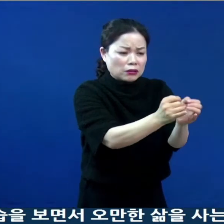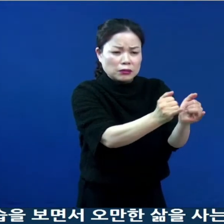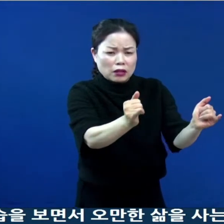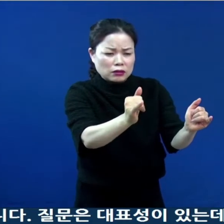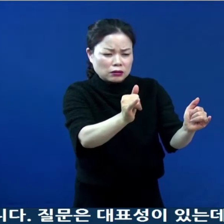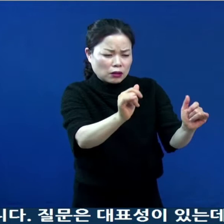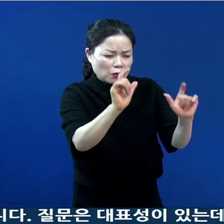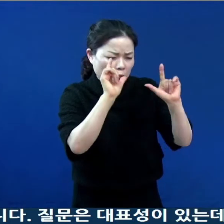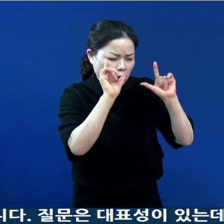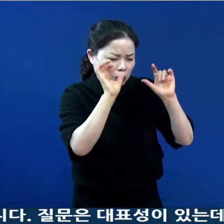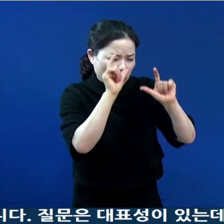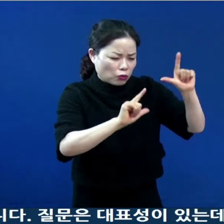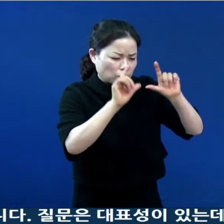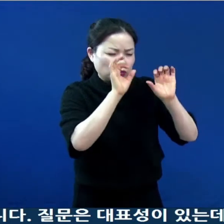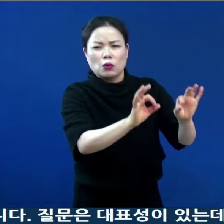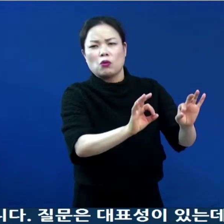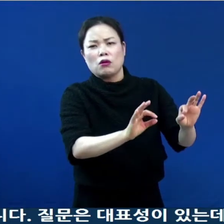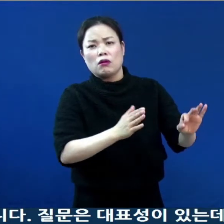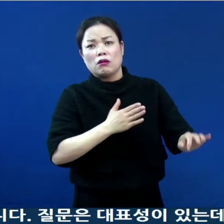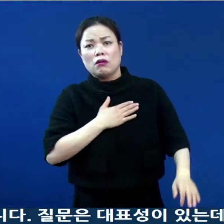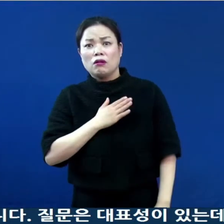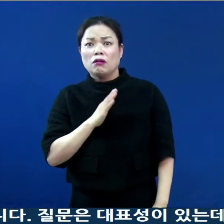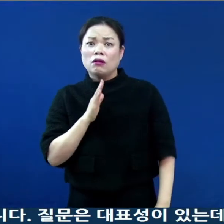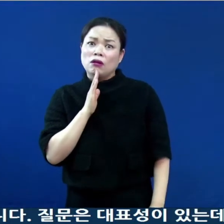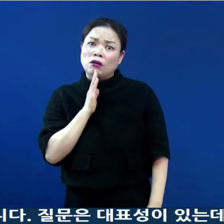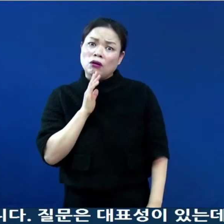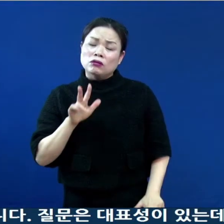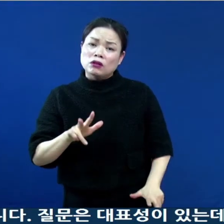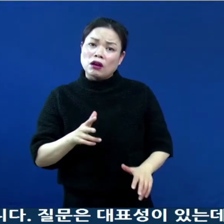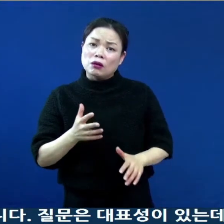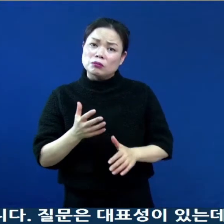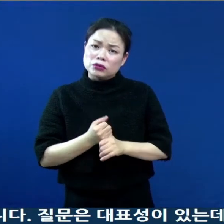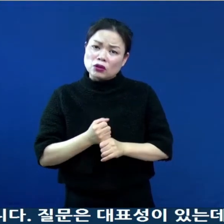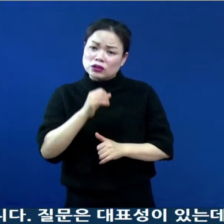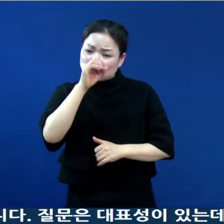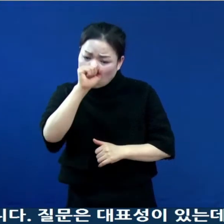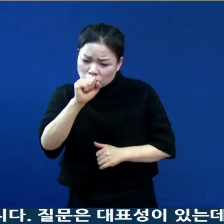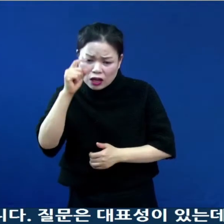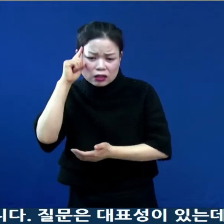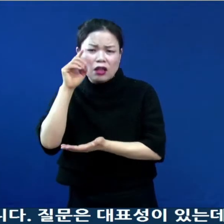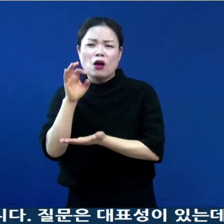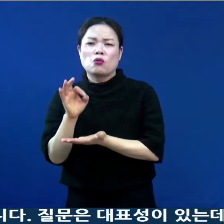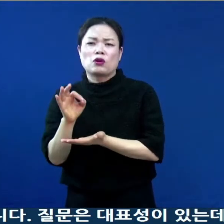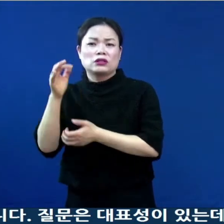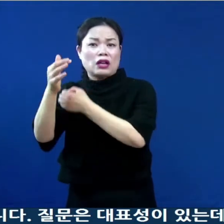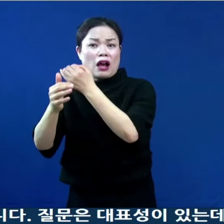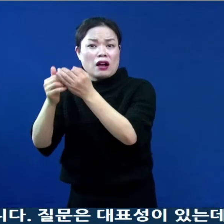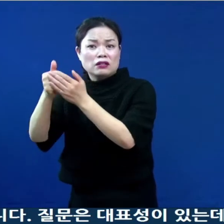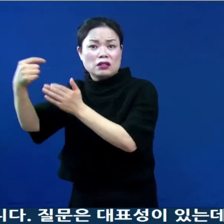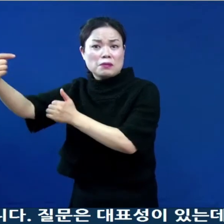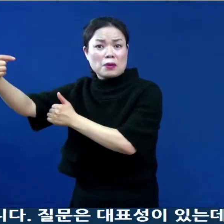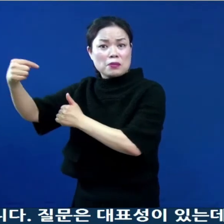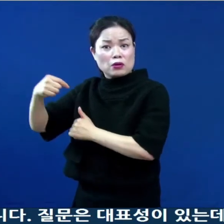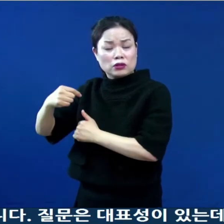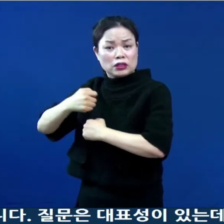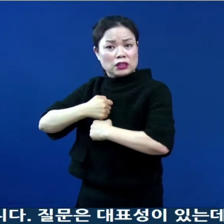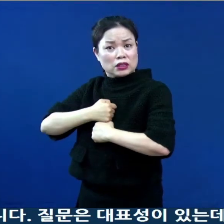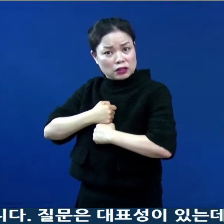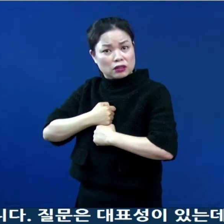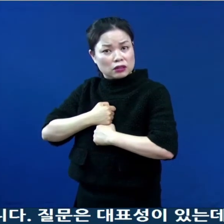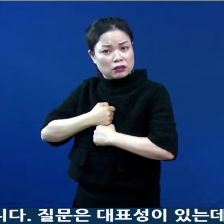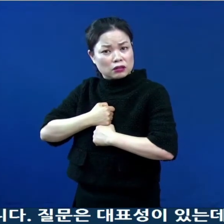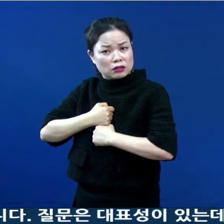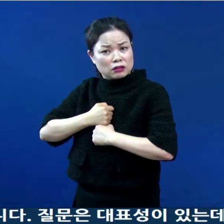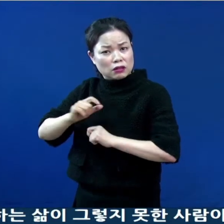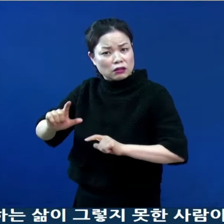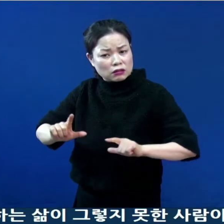모습을 보면서, 내가 과연 지금 붙들고 있는 이 선한 가치, 하나님의 명령을 지키고